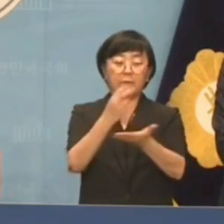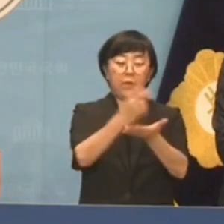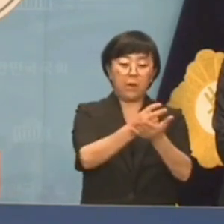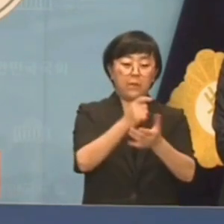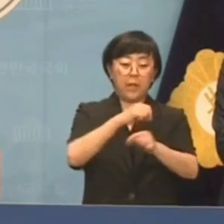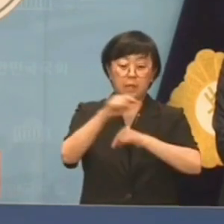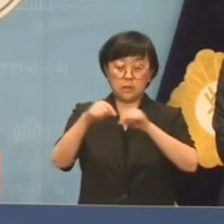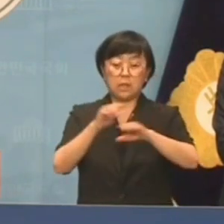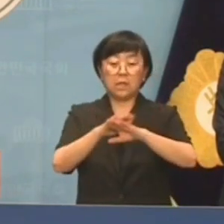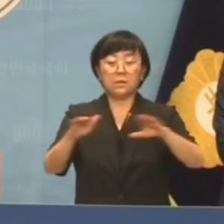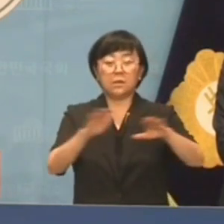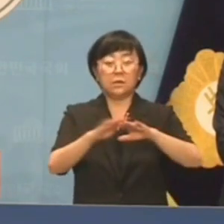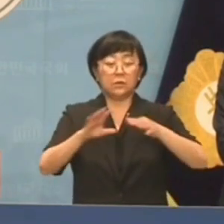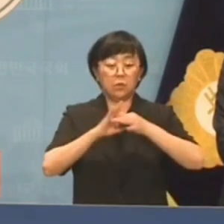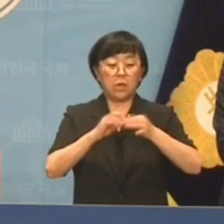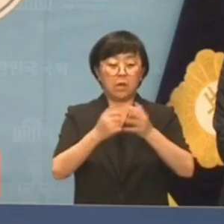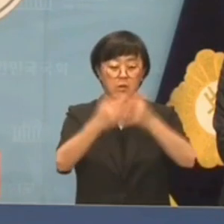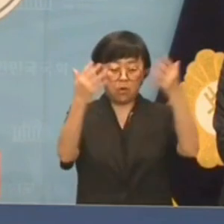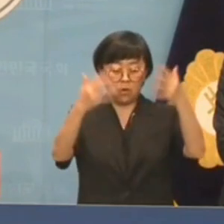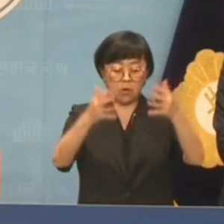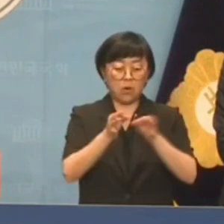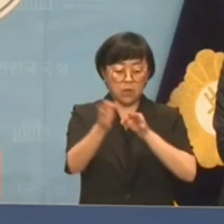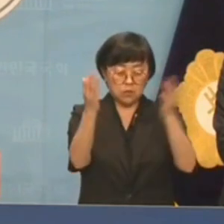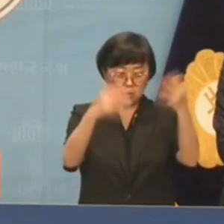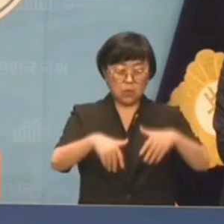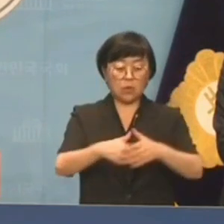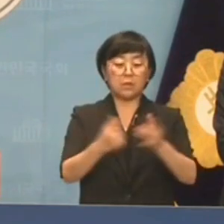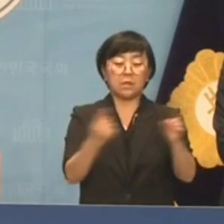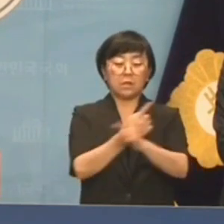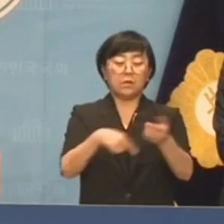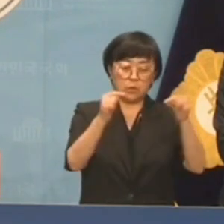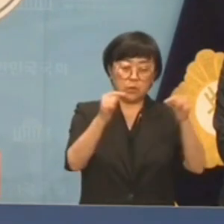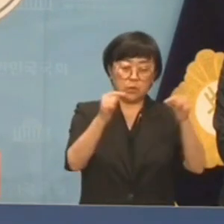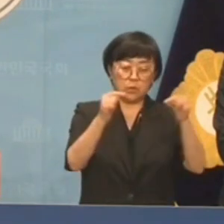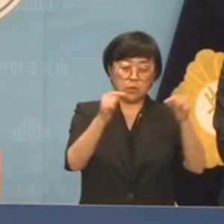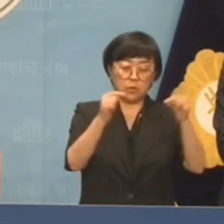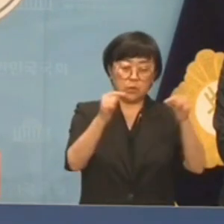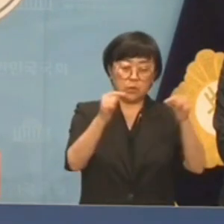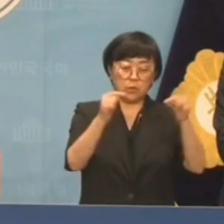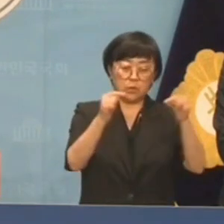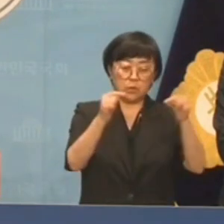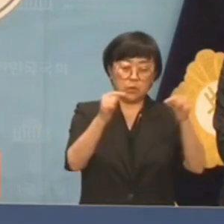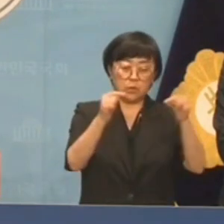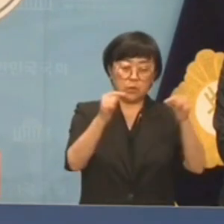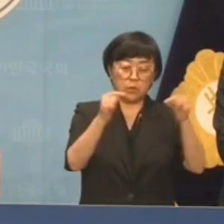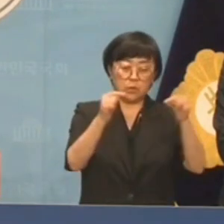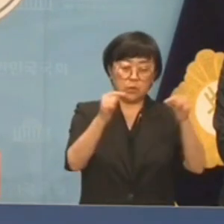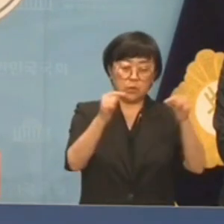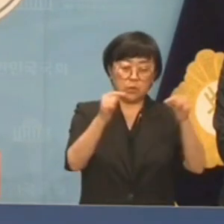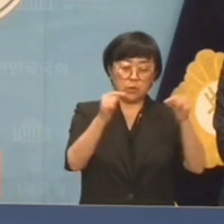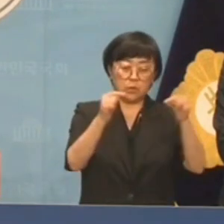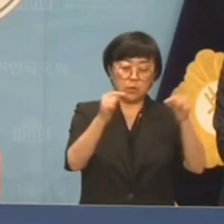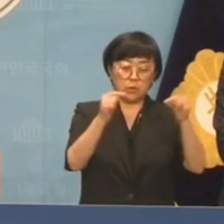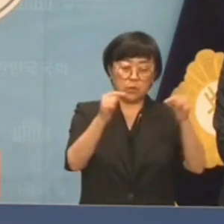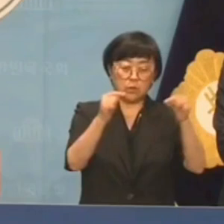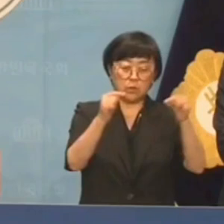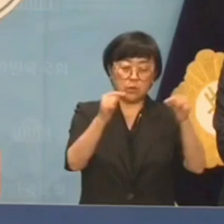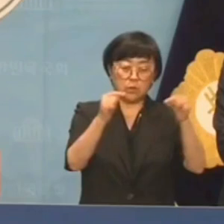입법과 행정 해석을 통해 거래조건 개선을 위한 단체 협상권 인정 여부를 정하기 어려운 현실을